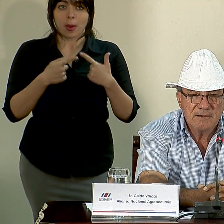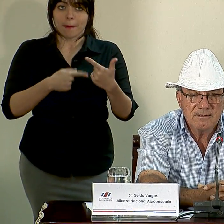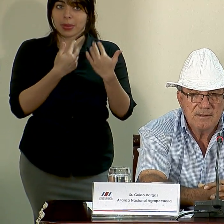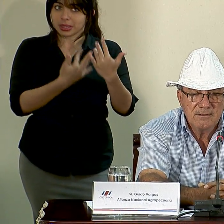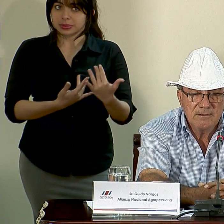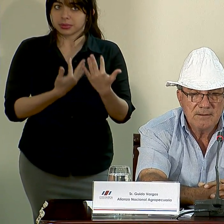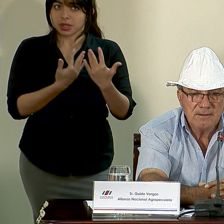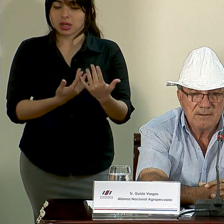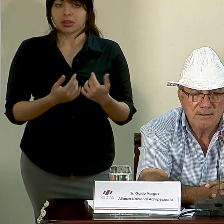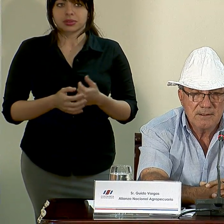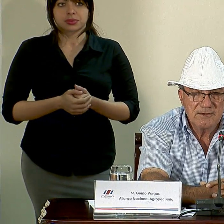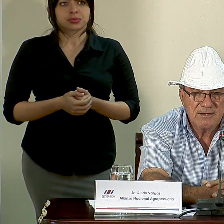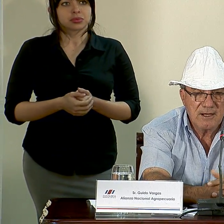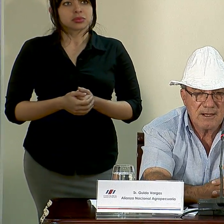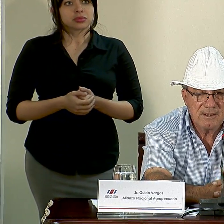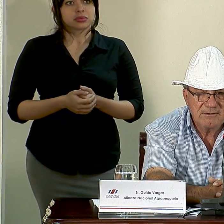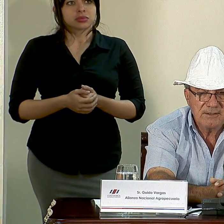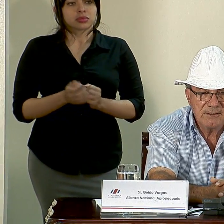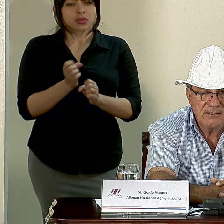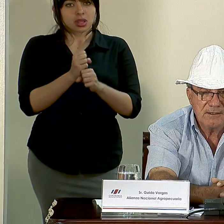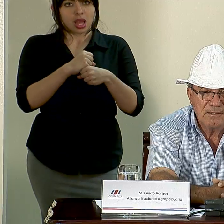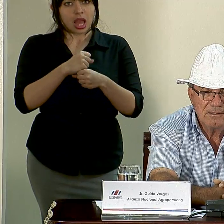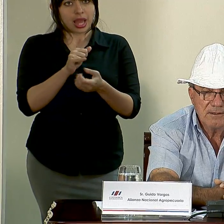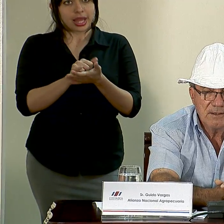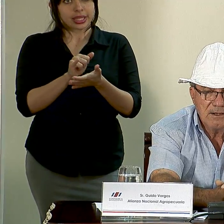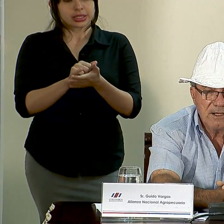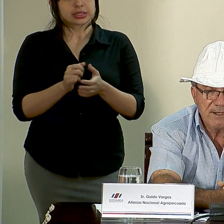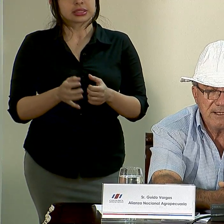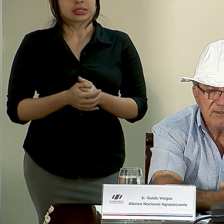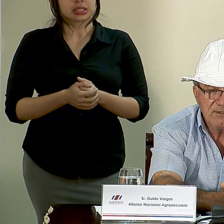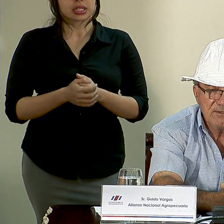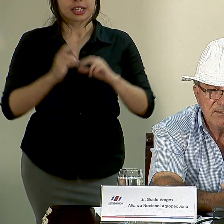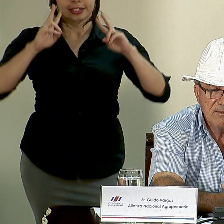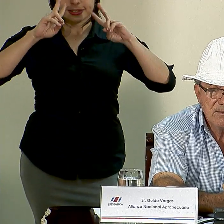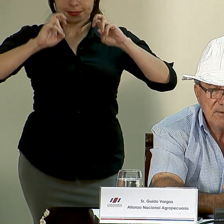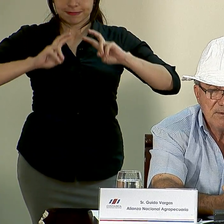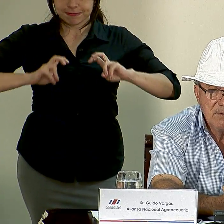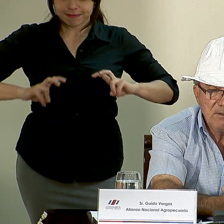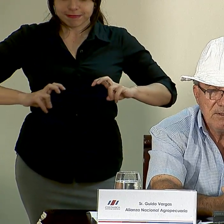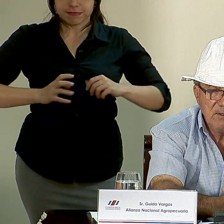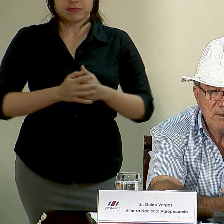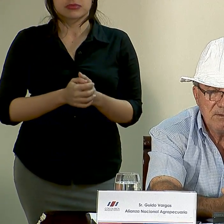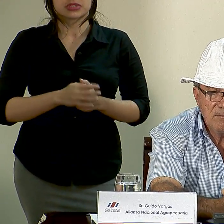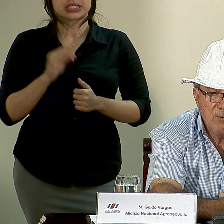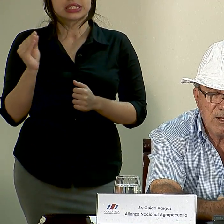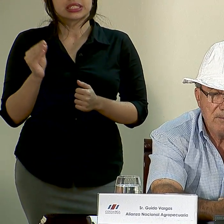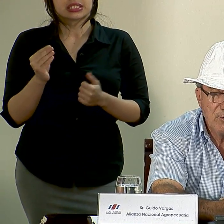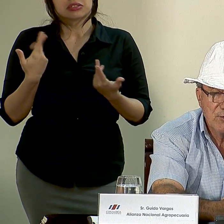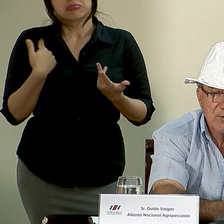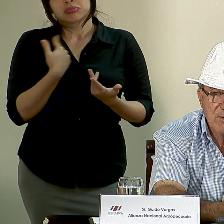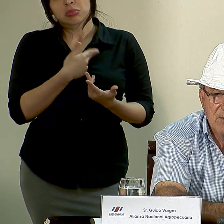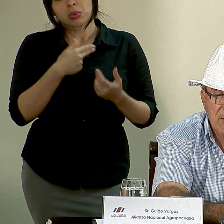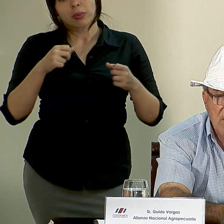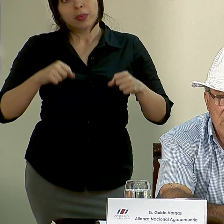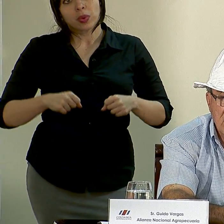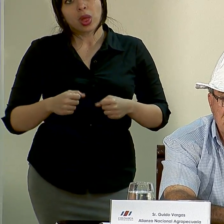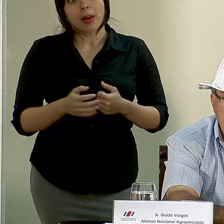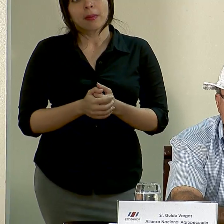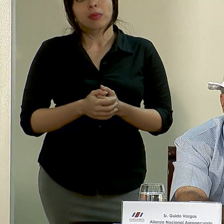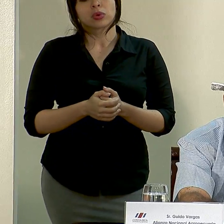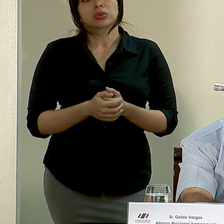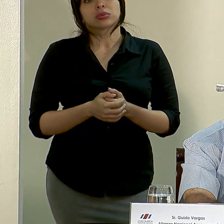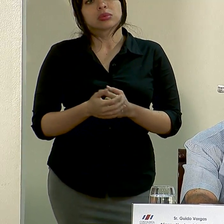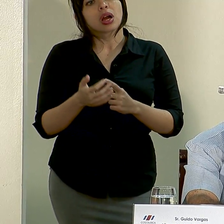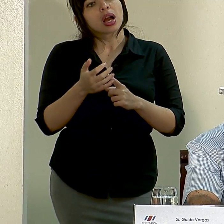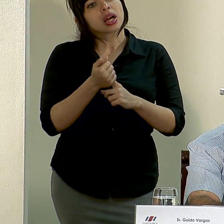esperar que se haga este análisis y podamos